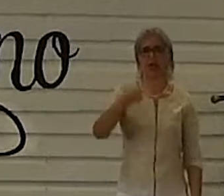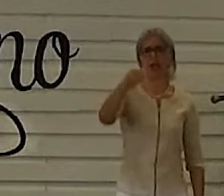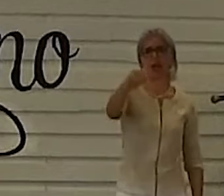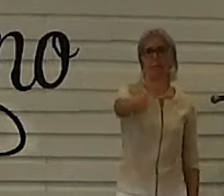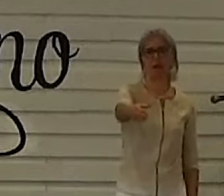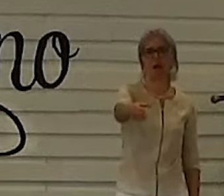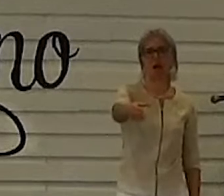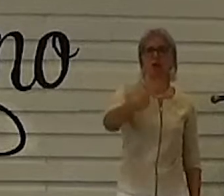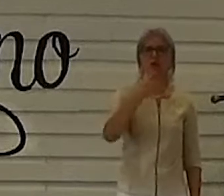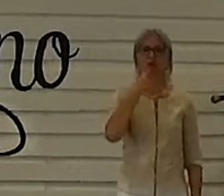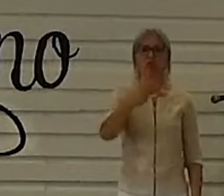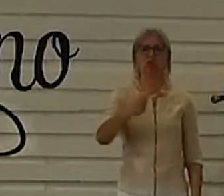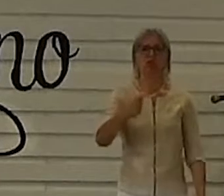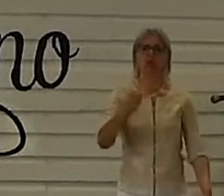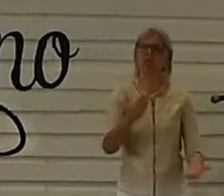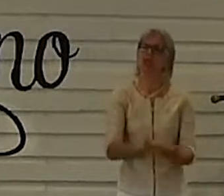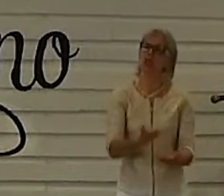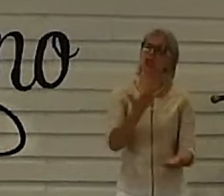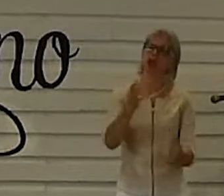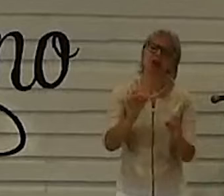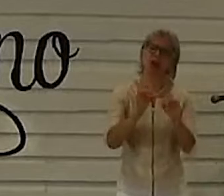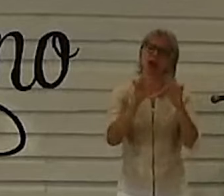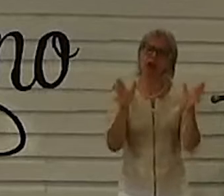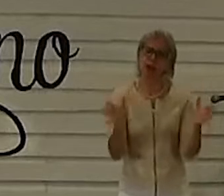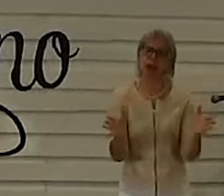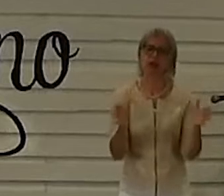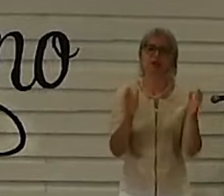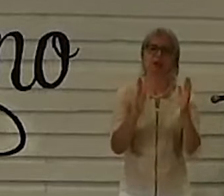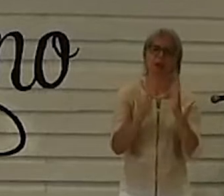liberami, preghiamo.